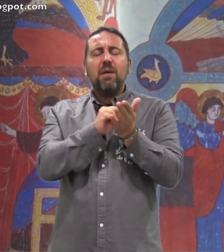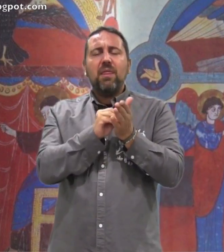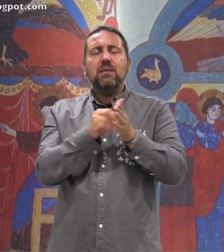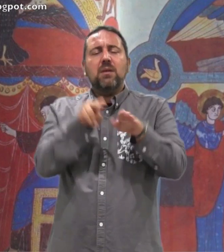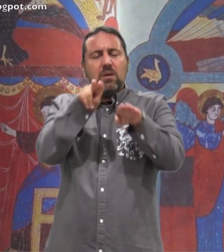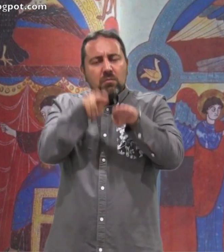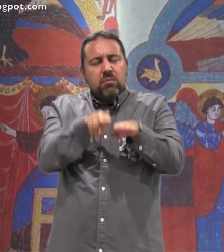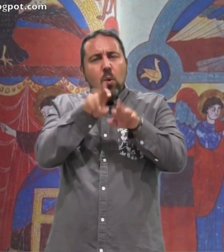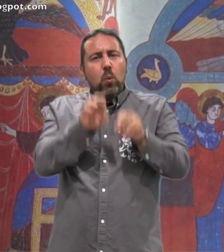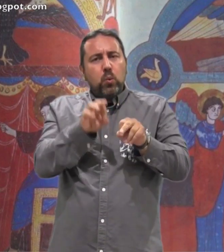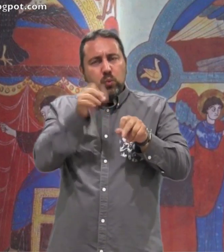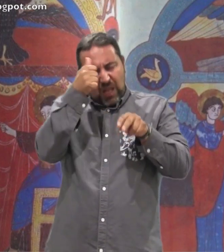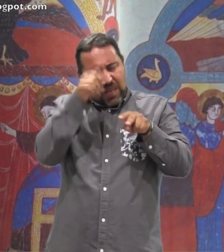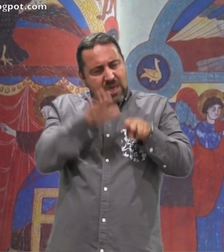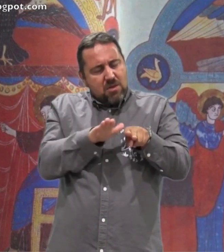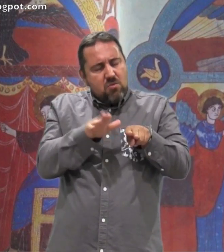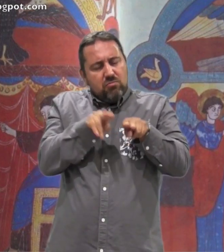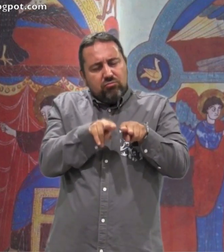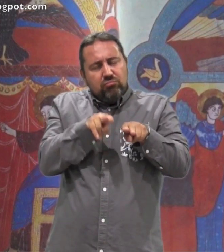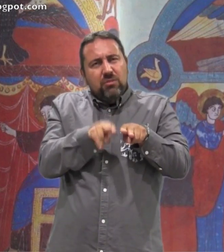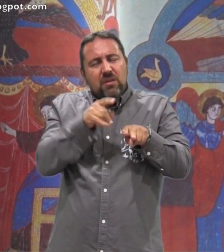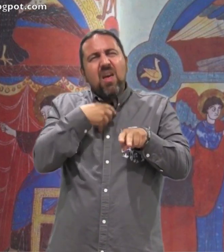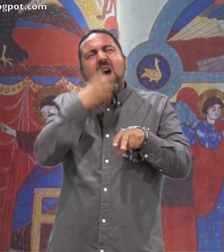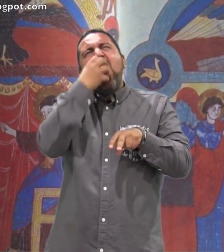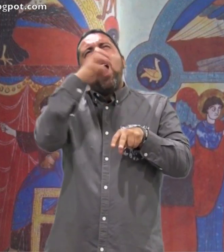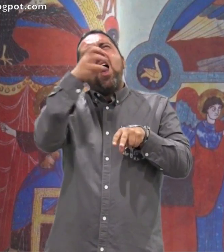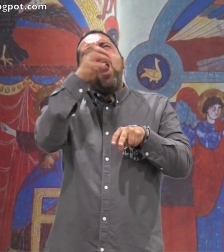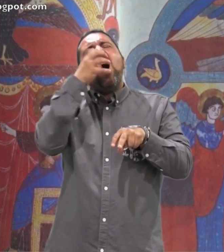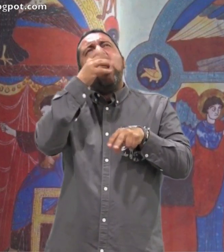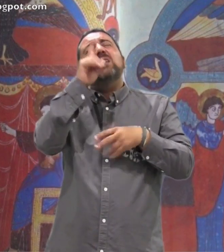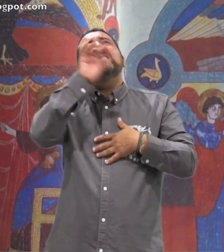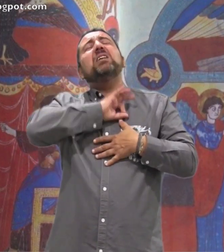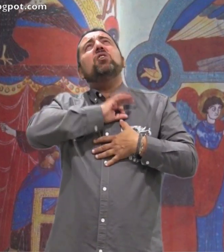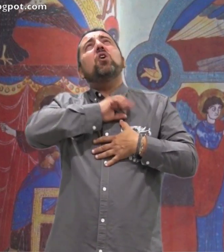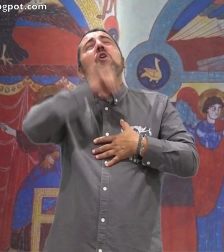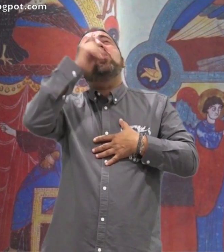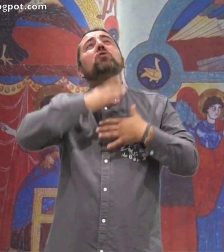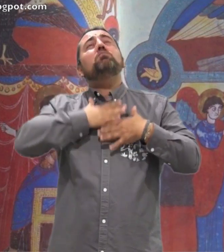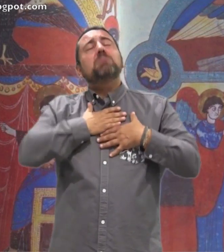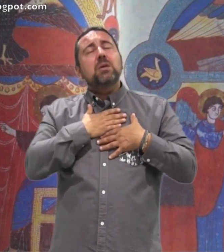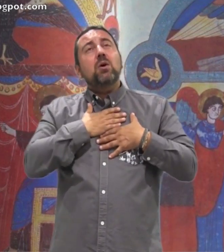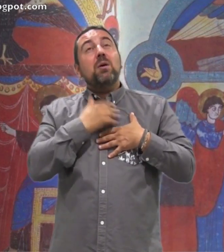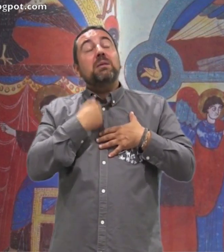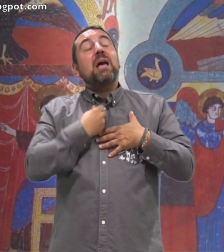Luego se tendió 3 veces sobre el niño y gritó al Señor: